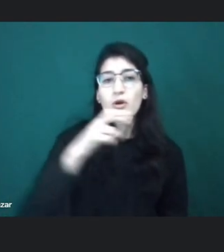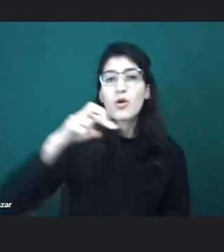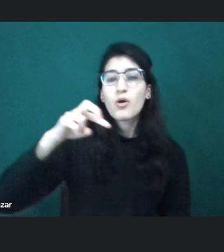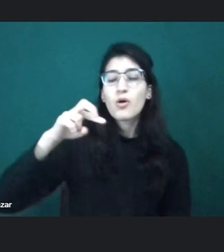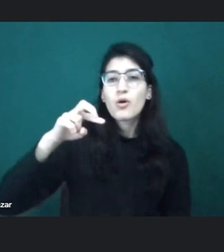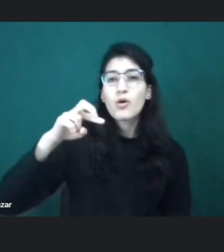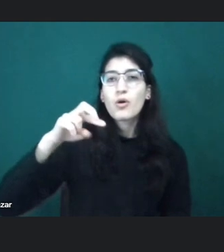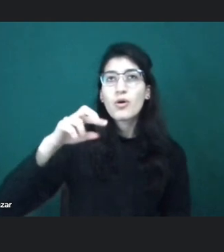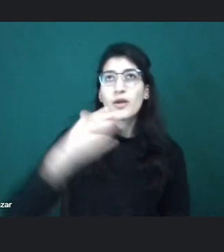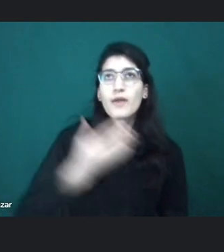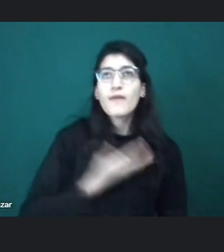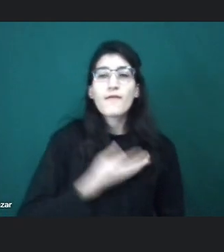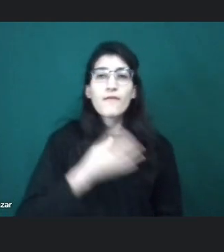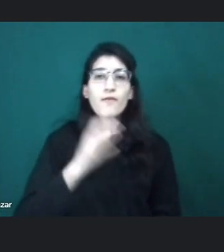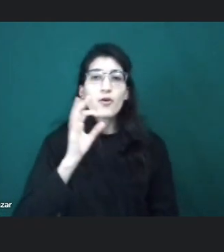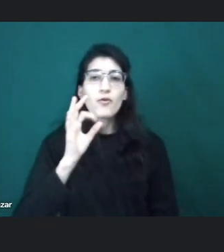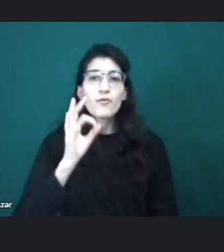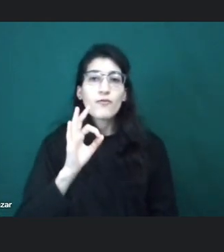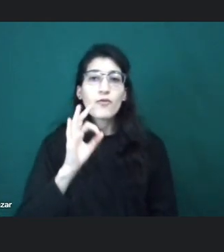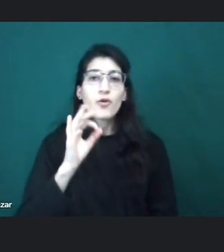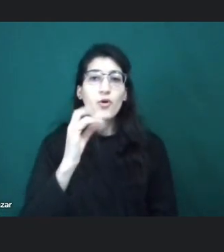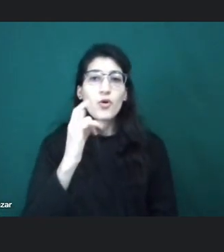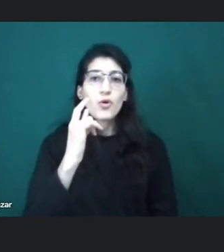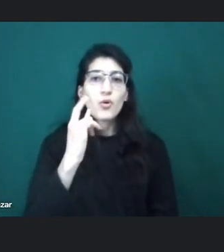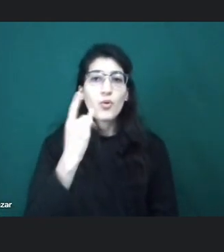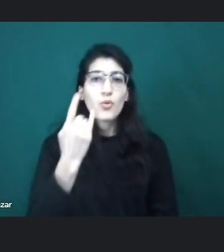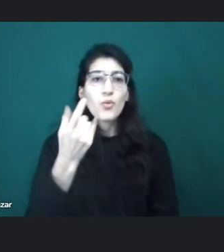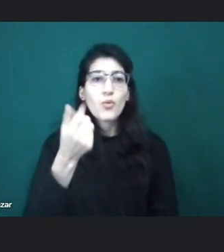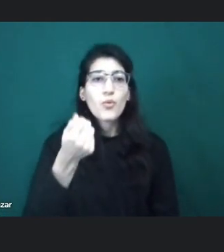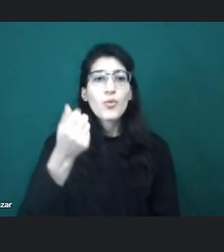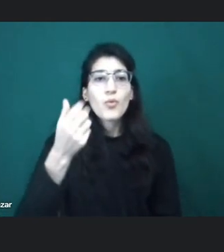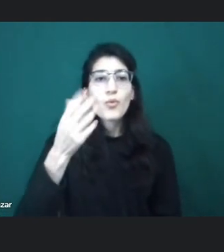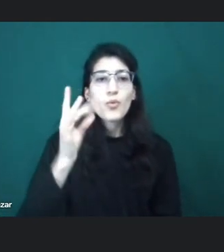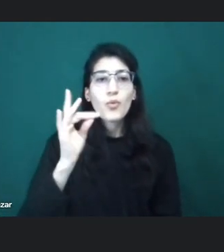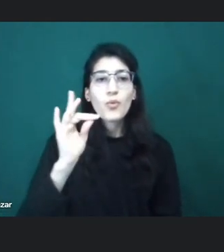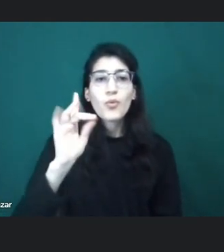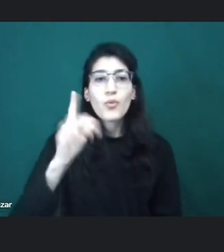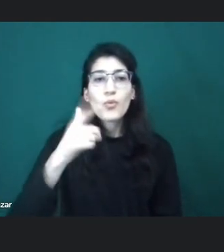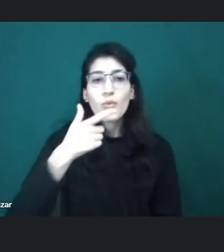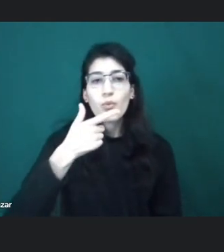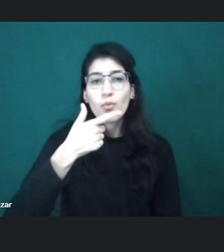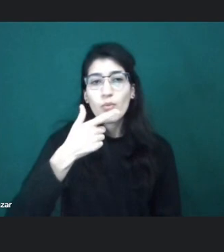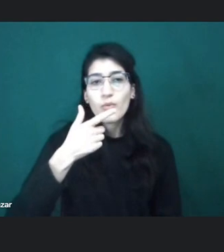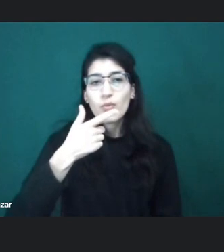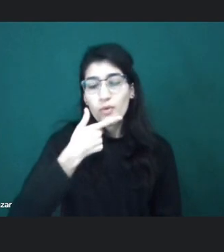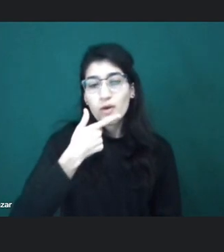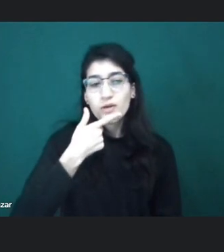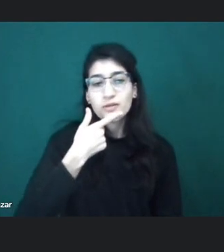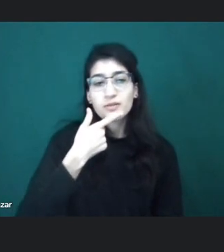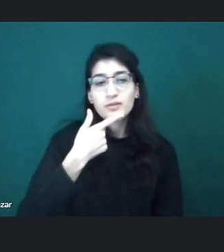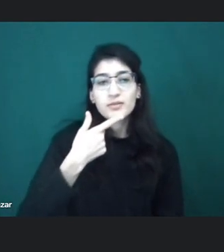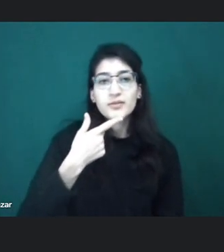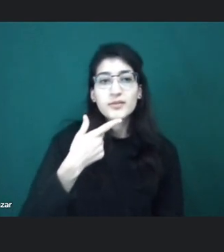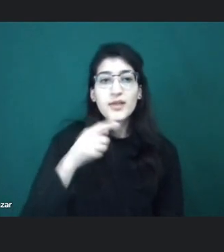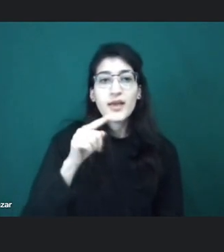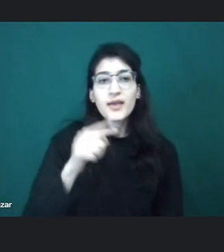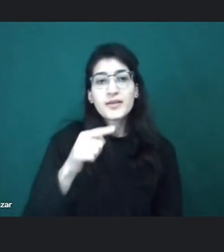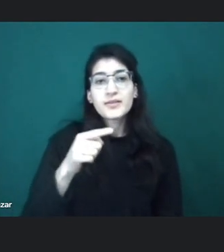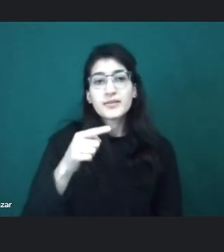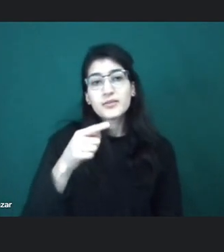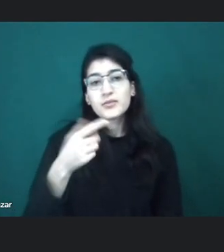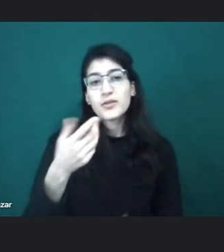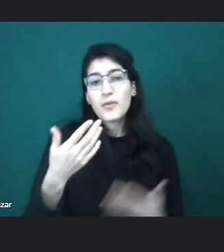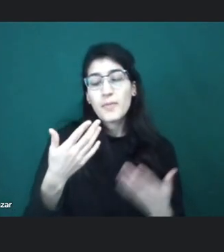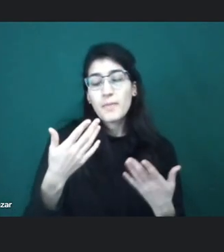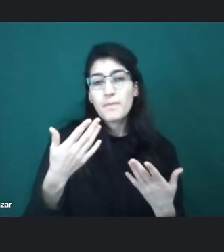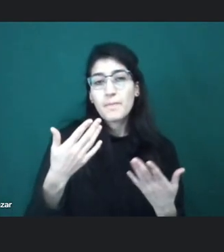backwards, hacia atrás, hacia adelante. Ese words, hacia, ¿sí? Todo esto quiere decir hacia, pero